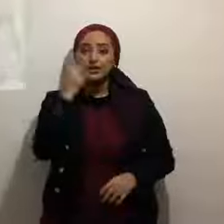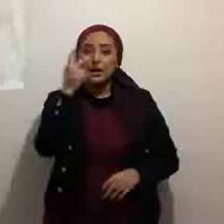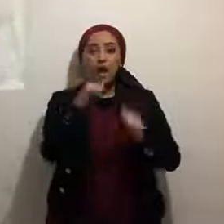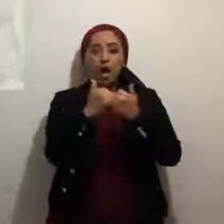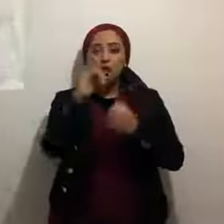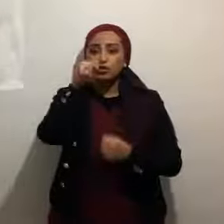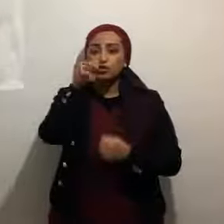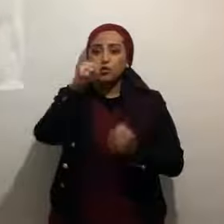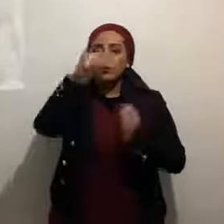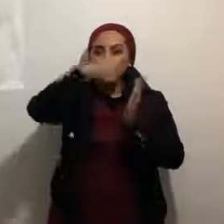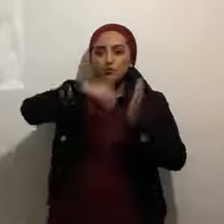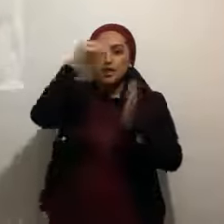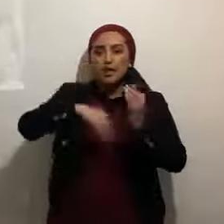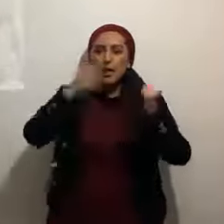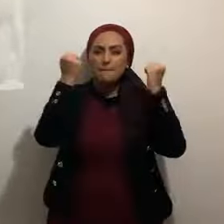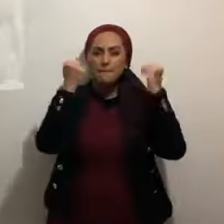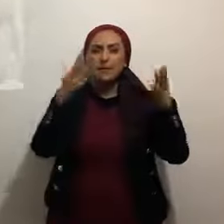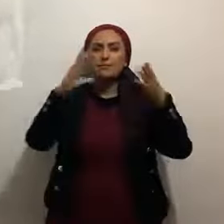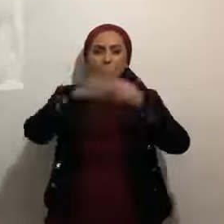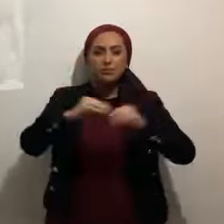escribiendo cantidad de falsos maestros,